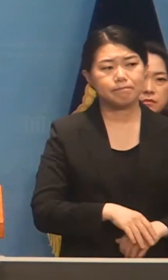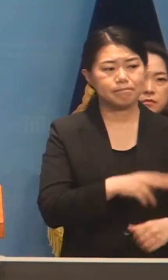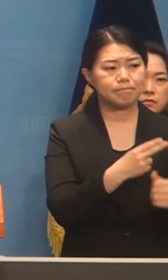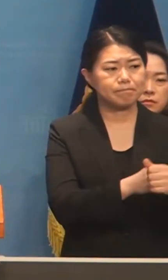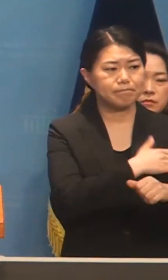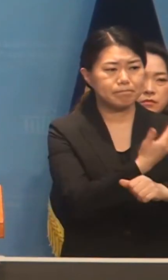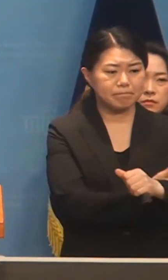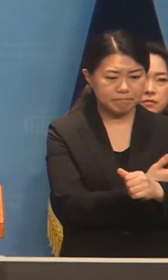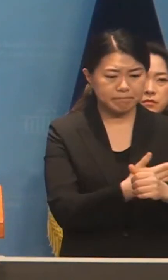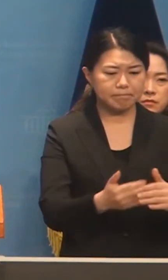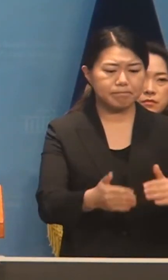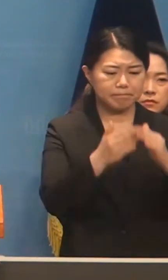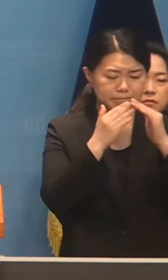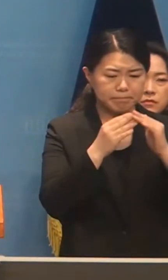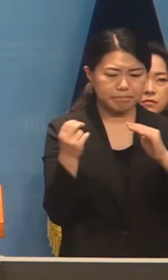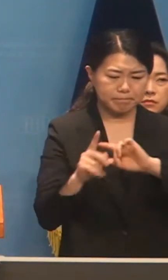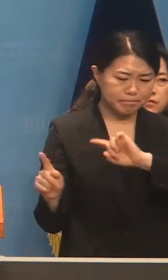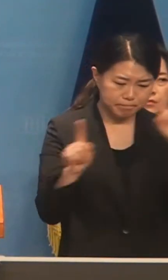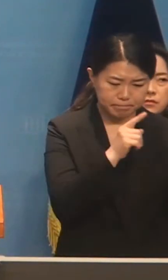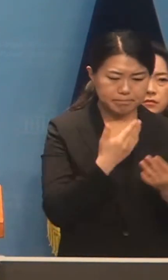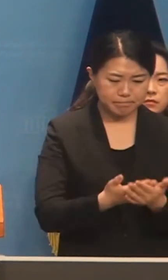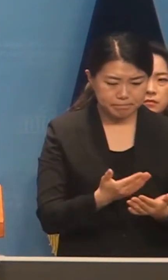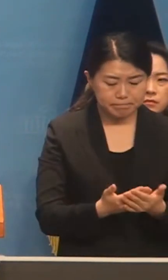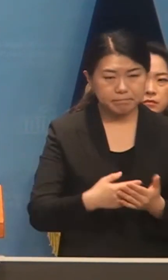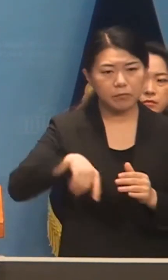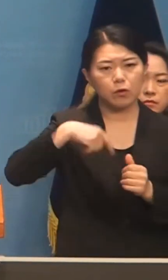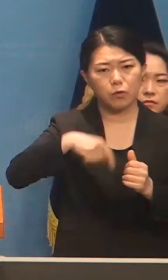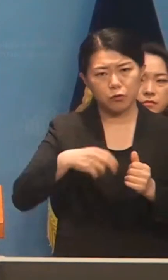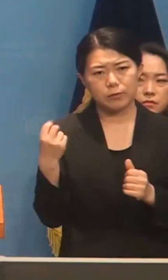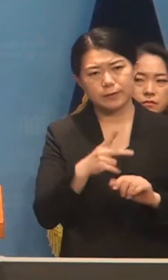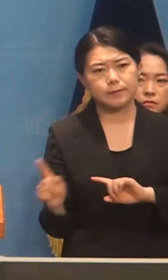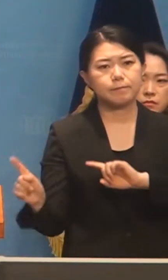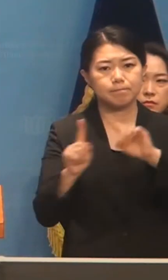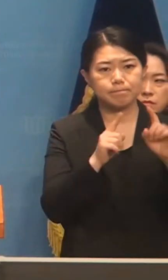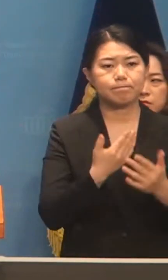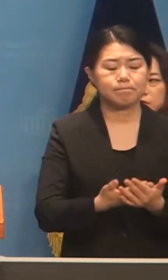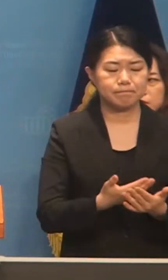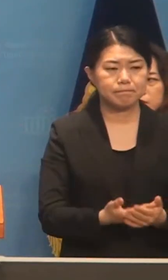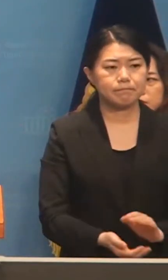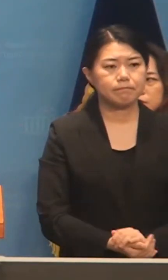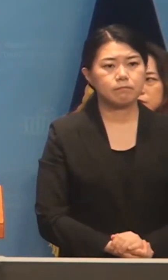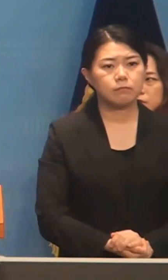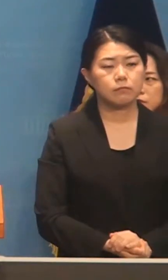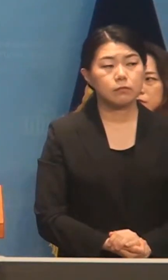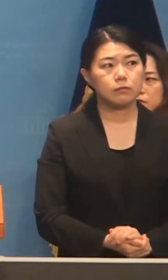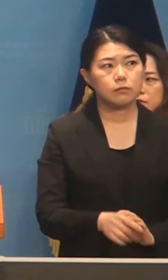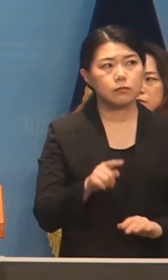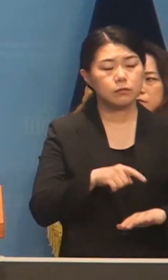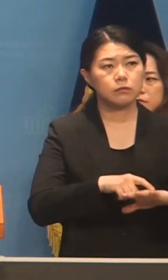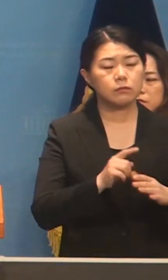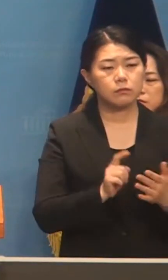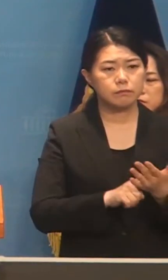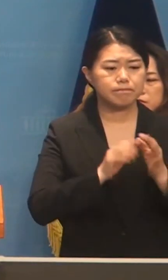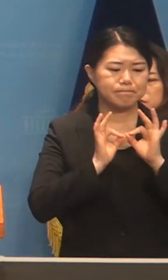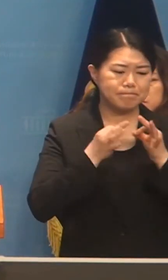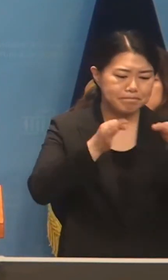교권을 세워주셔서 교육을 살려주십시오. 그 절규를